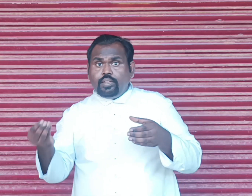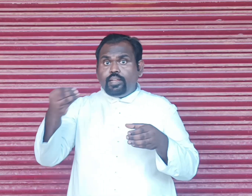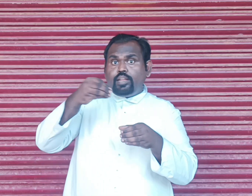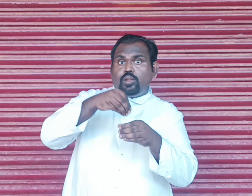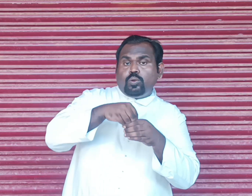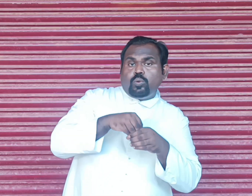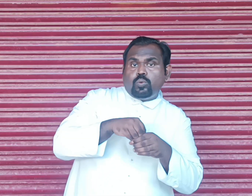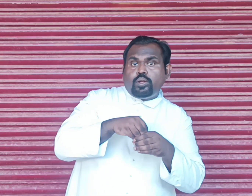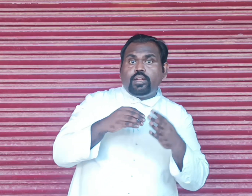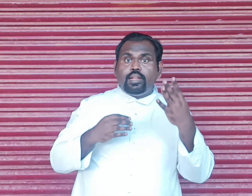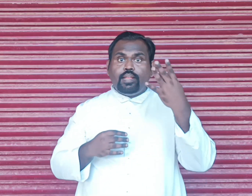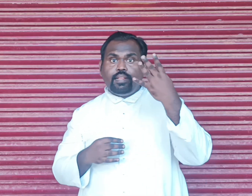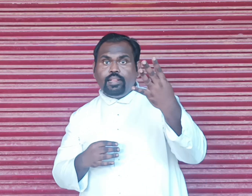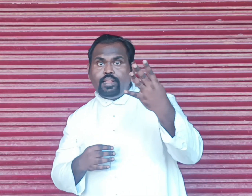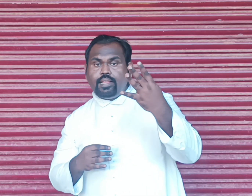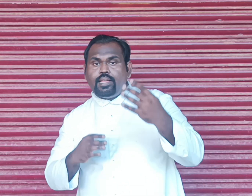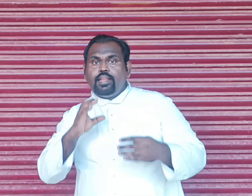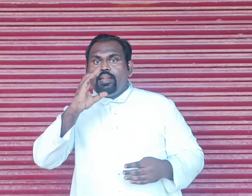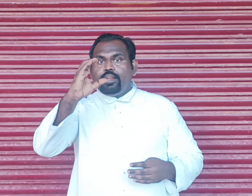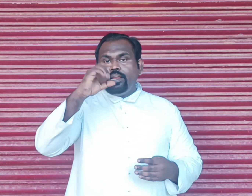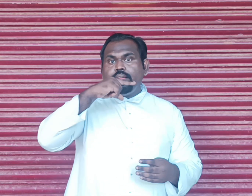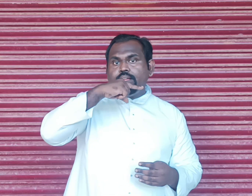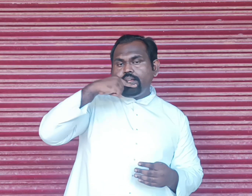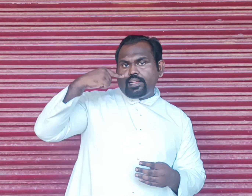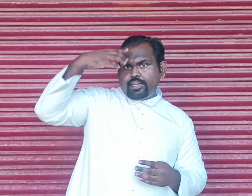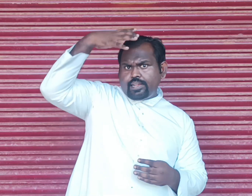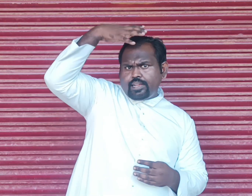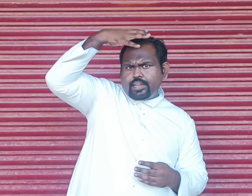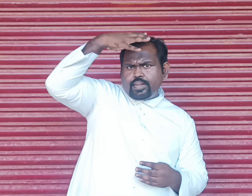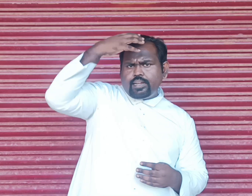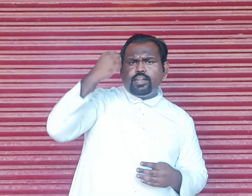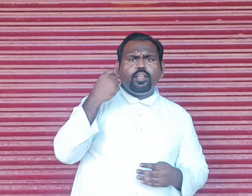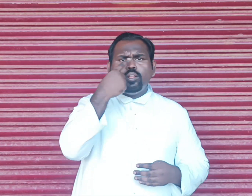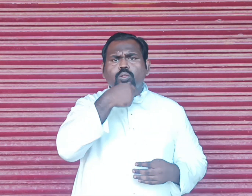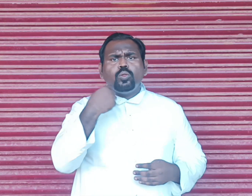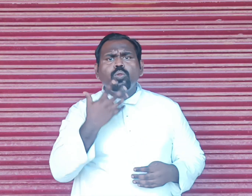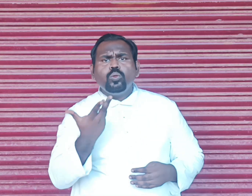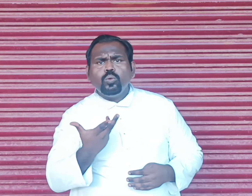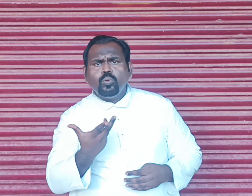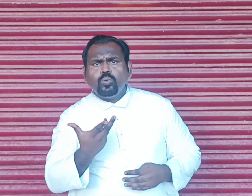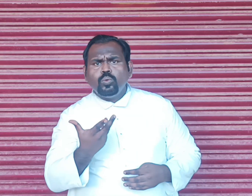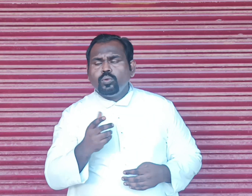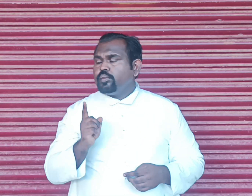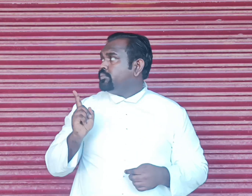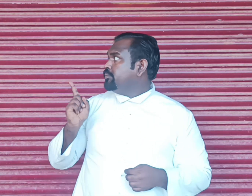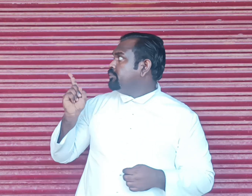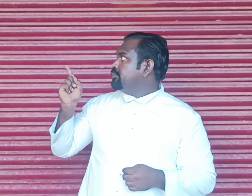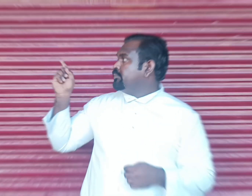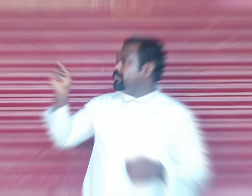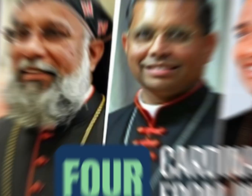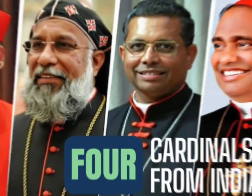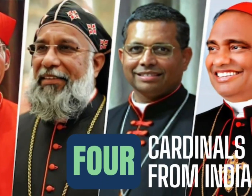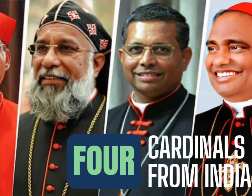ഈ ഒരു കോൺക്ലേവിൽ പങ്കെടുക്കുന്നത് 4 കർദിനാൾമാരാണ്. ആരൊക്കെയാണ് അവർ?